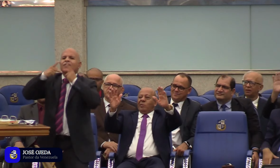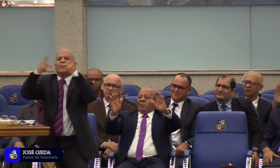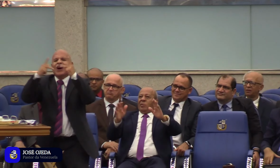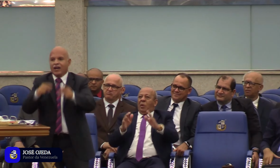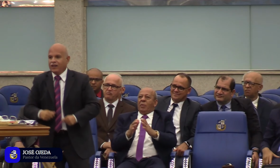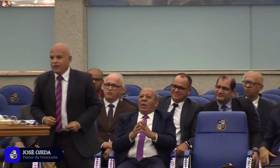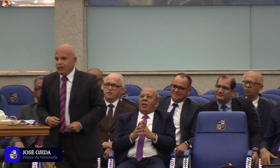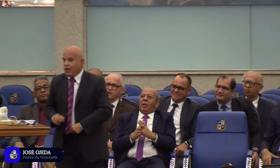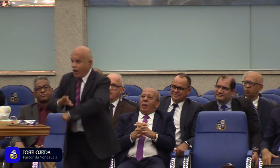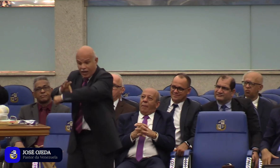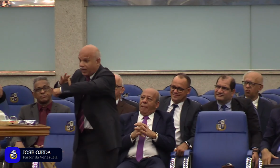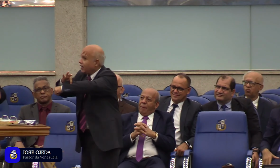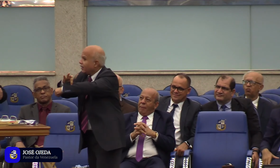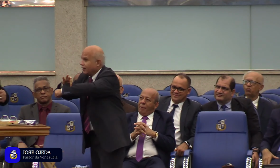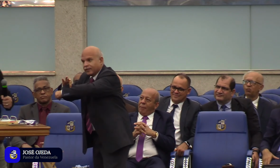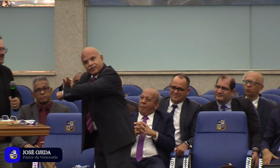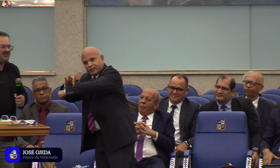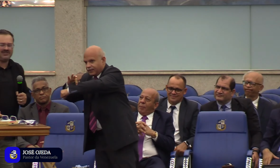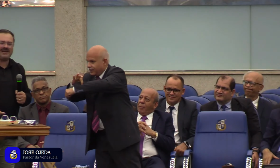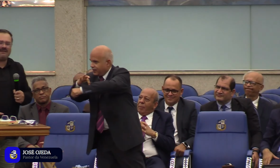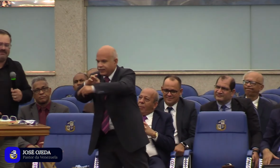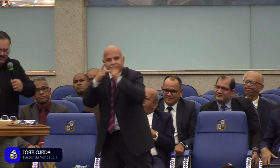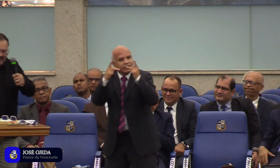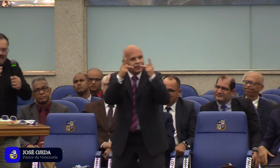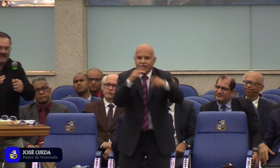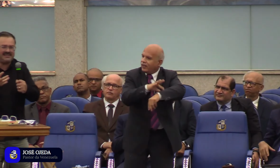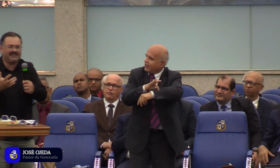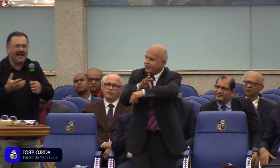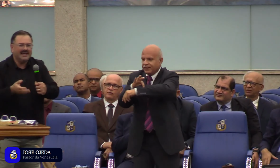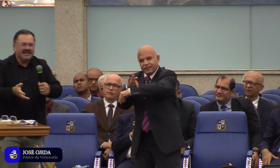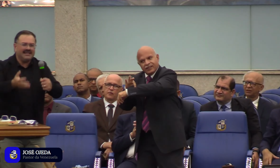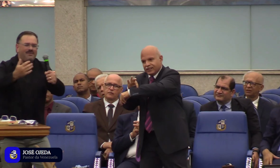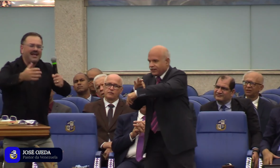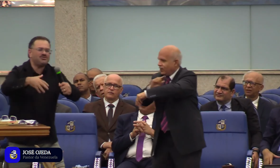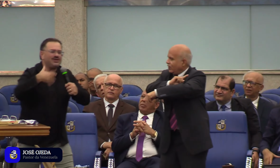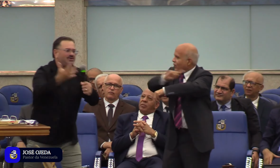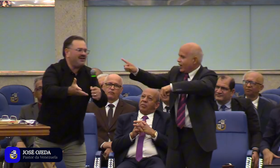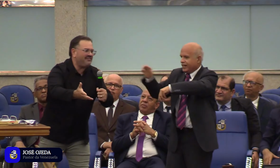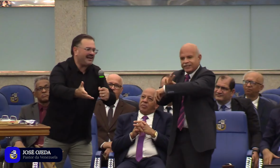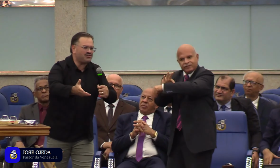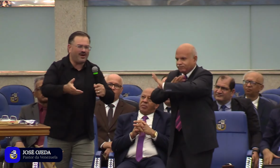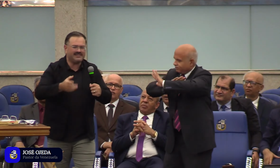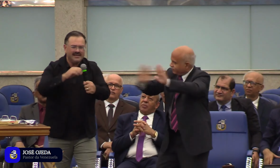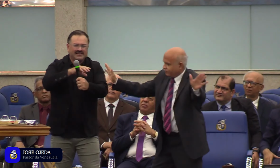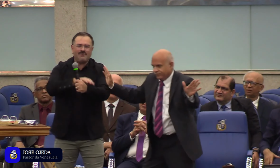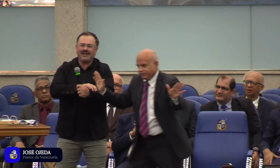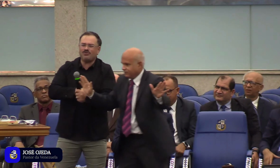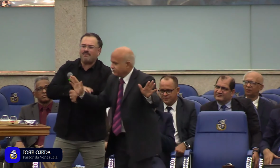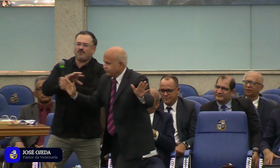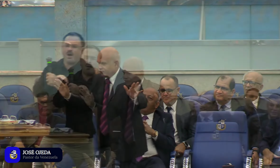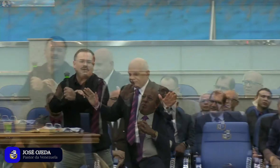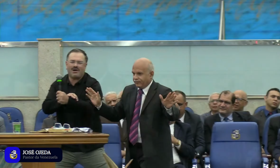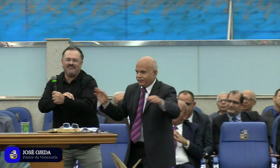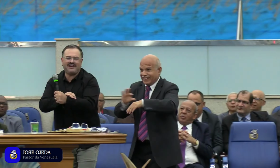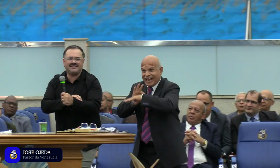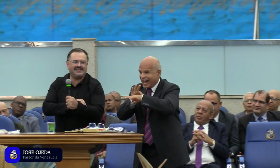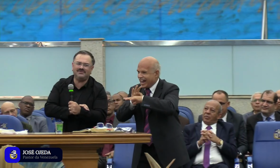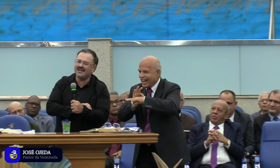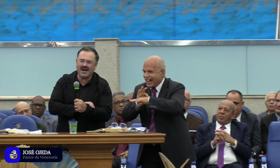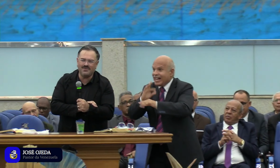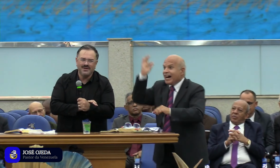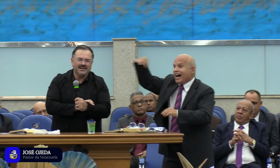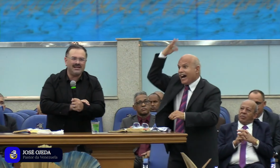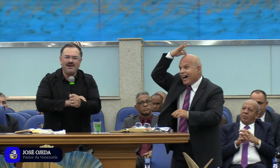capacitar. É o Espírito que vai te capacitar. Não é as tuas qualificações, não é a tua própria